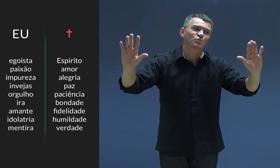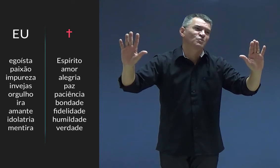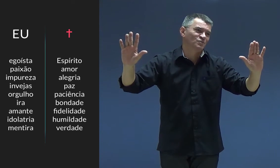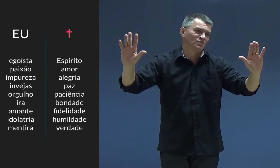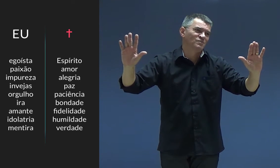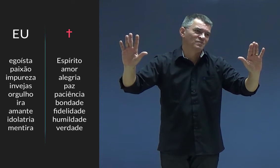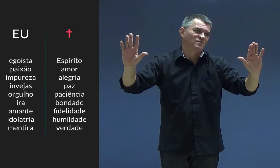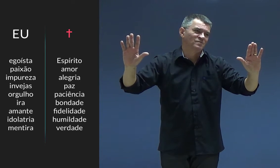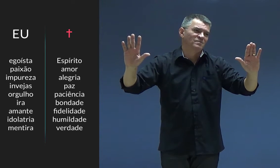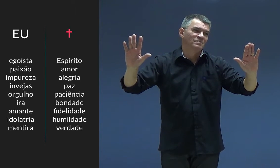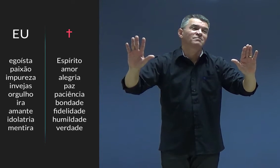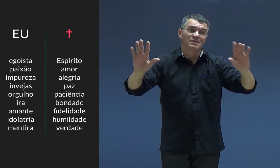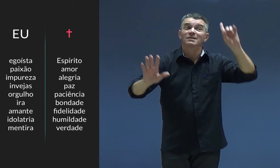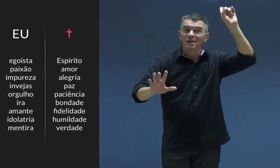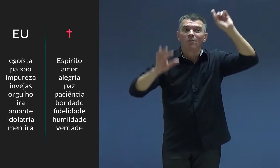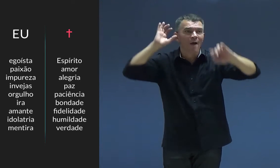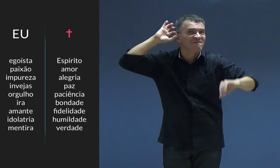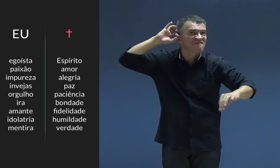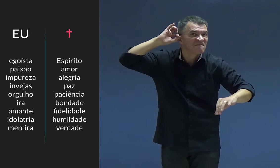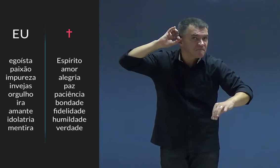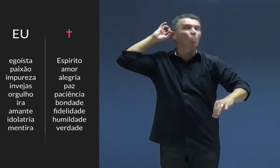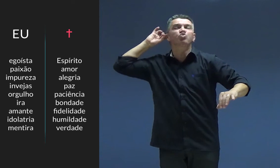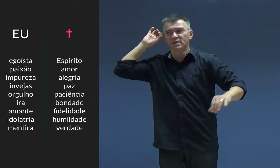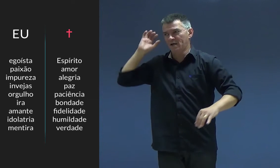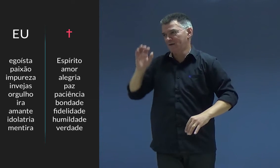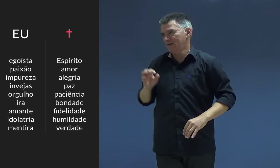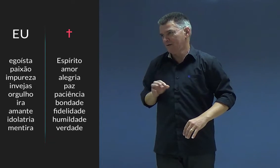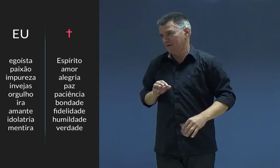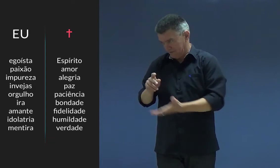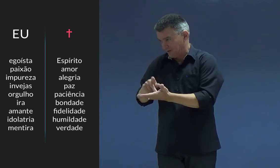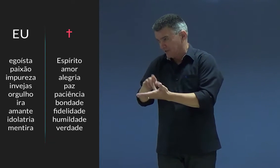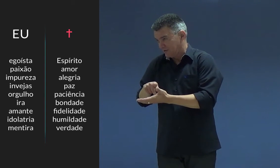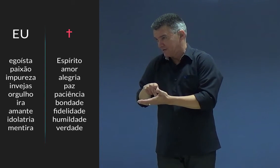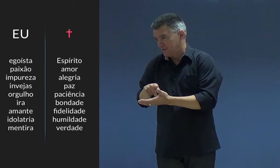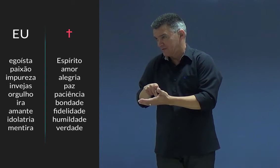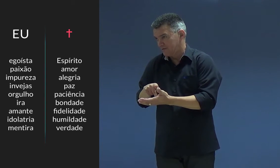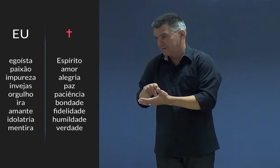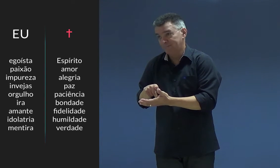Não. Cuidado, gente, com eu. Deus vai puxar a tua orelha. Tá?